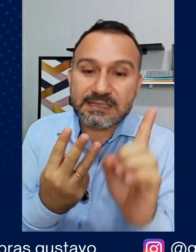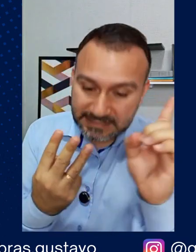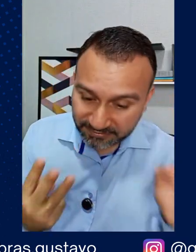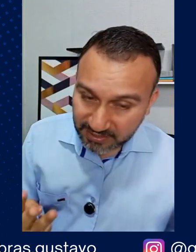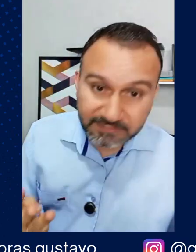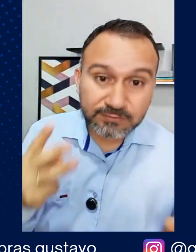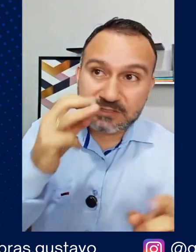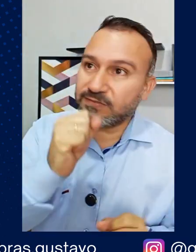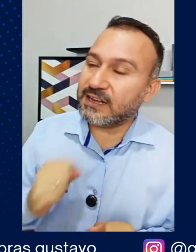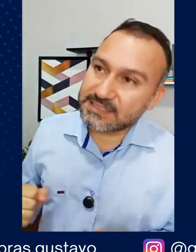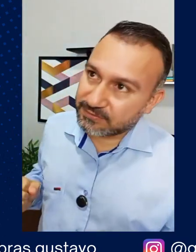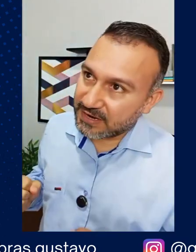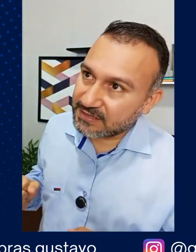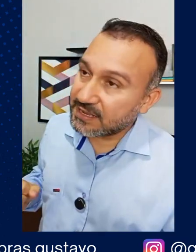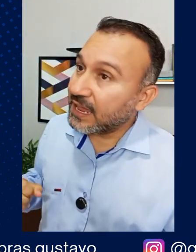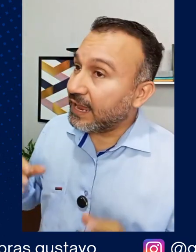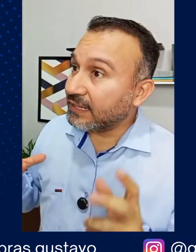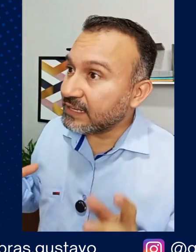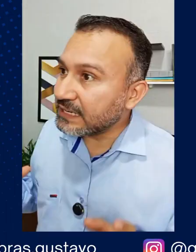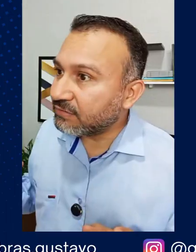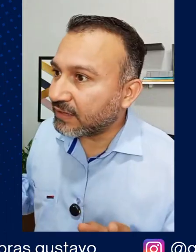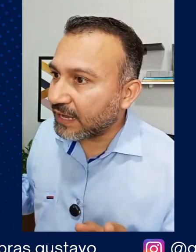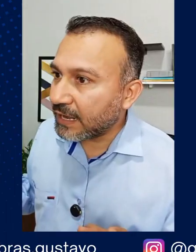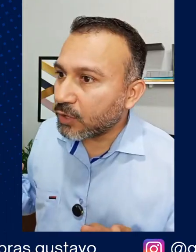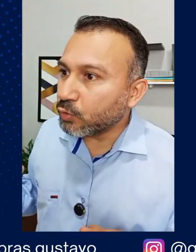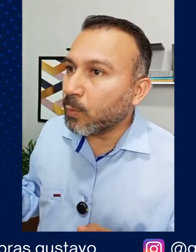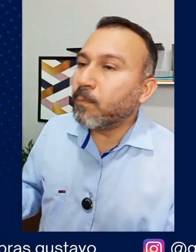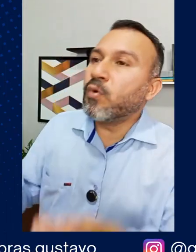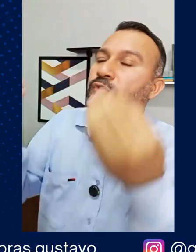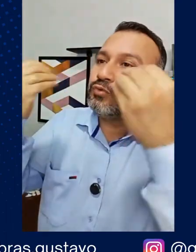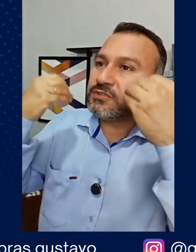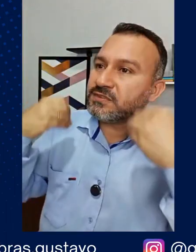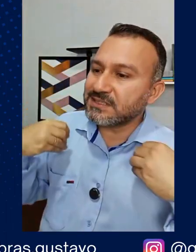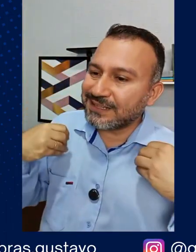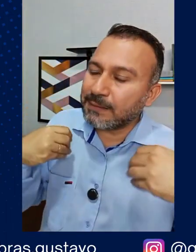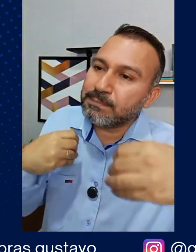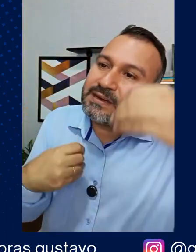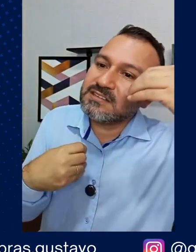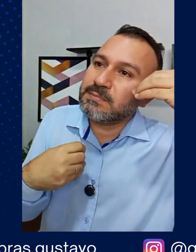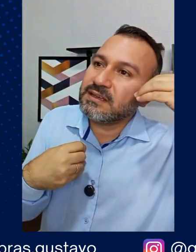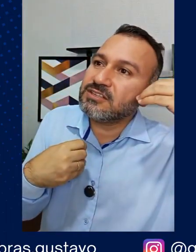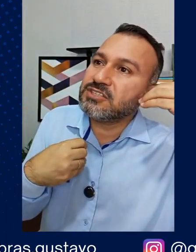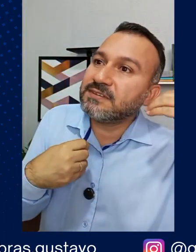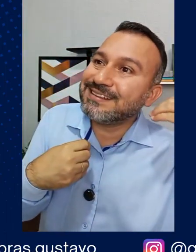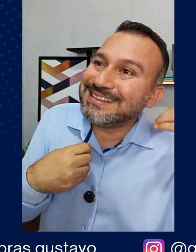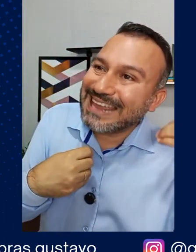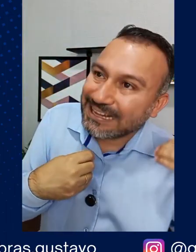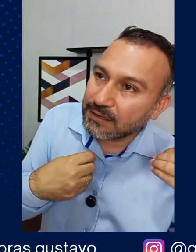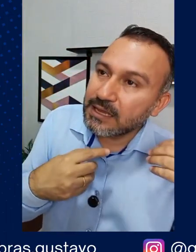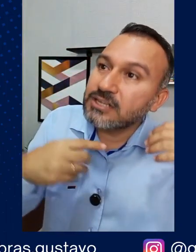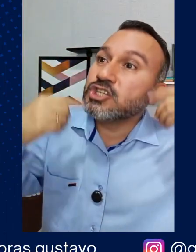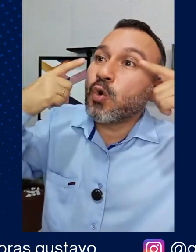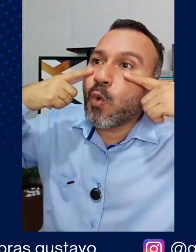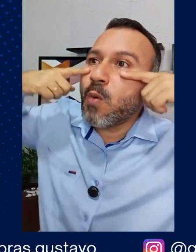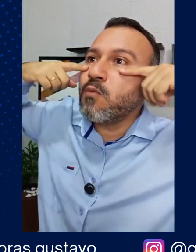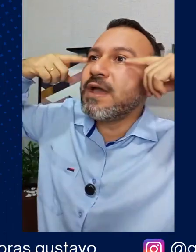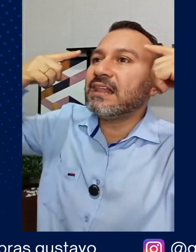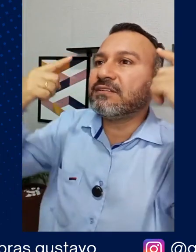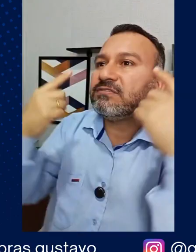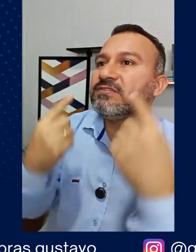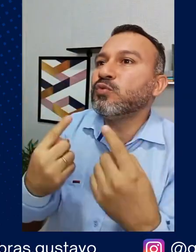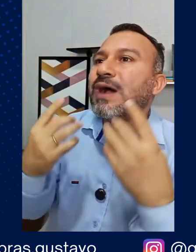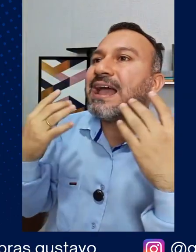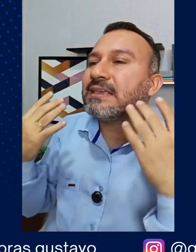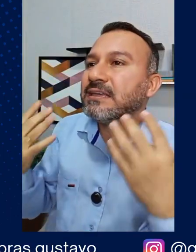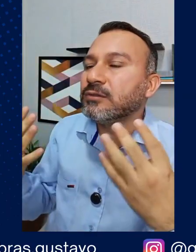sinergia. Se a Flávia fosse falar essa frase, ela iria falar do ponto de vista, da perspectiva dela, de como